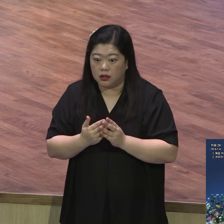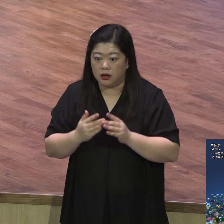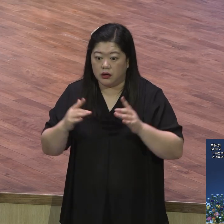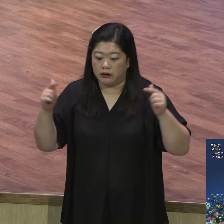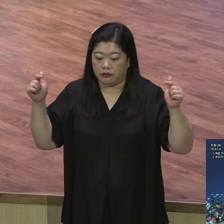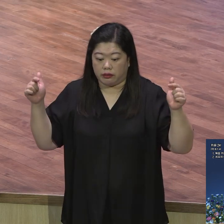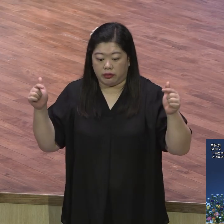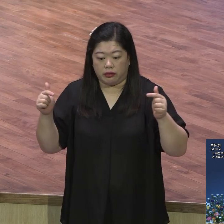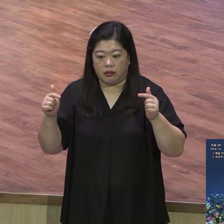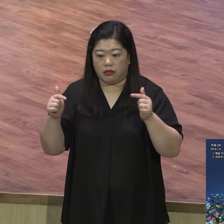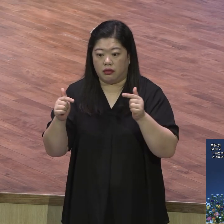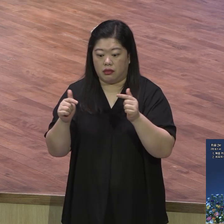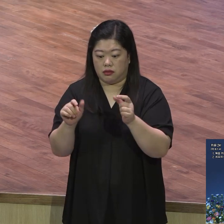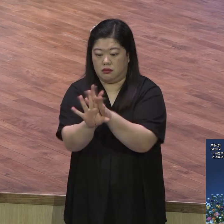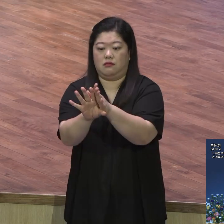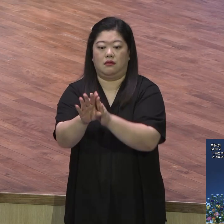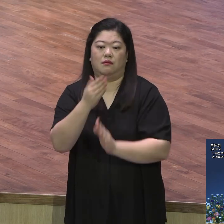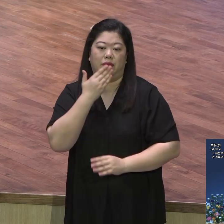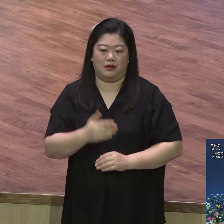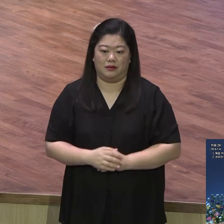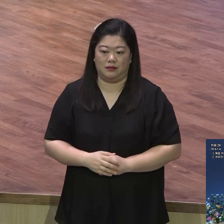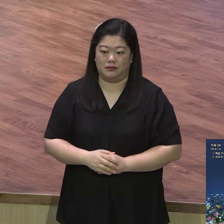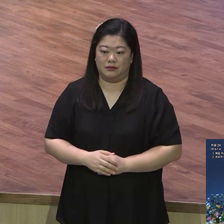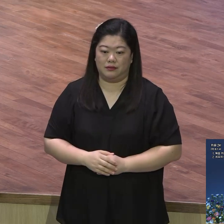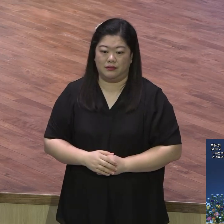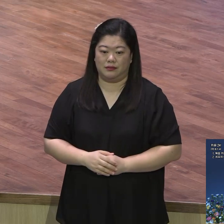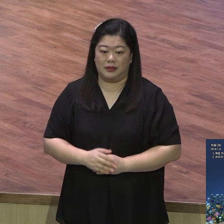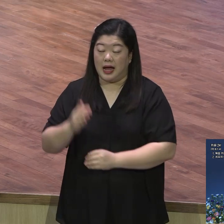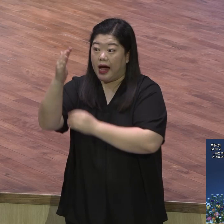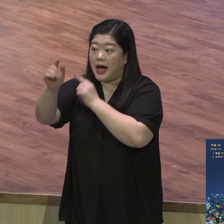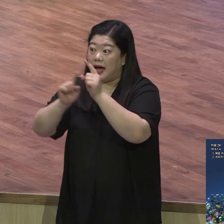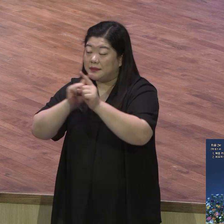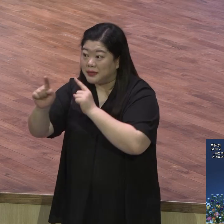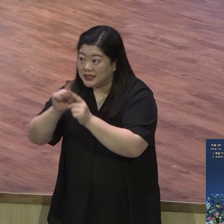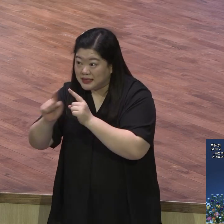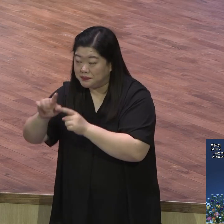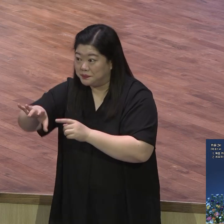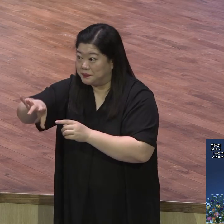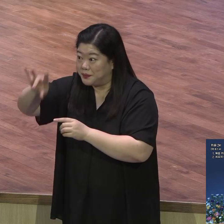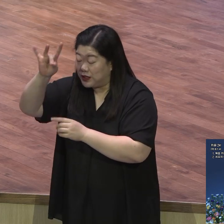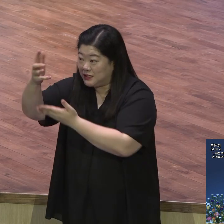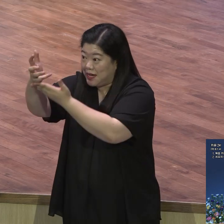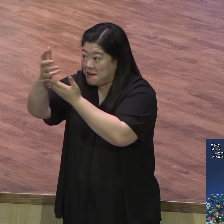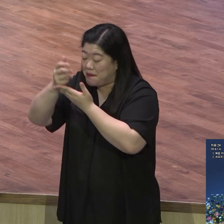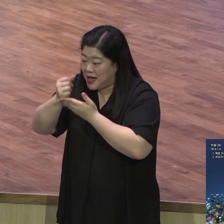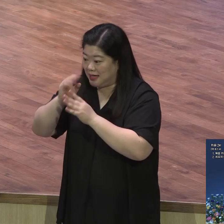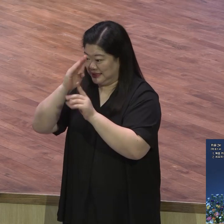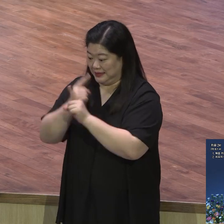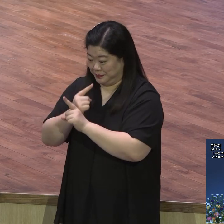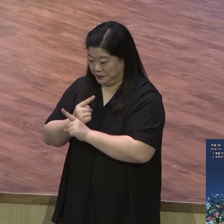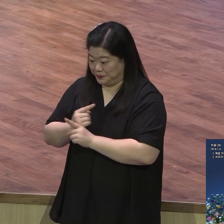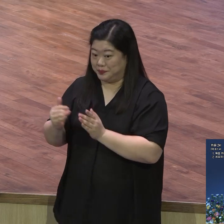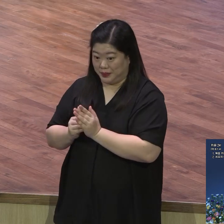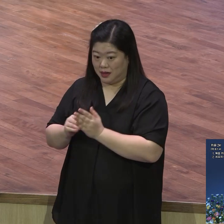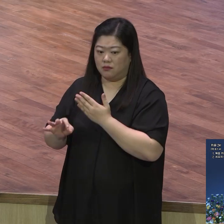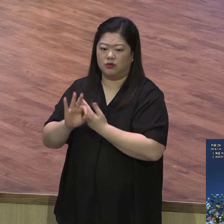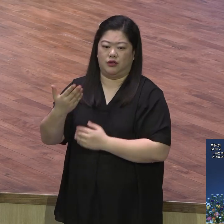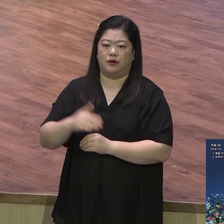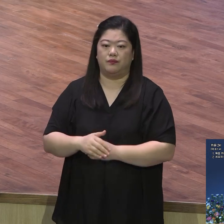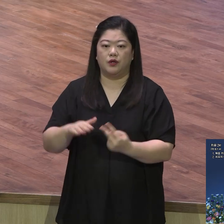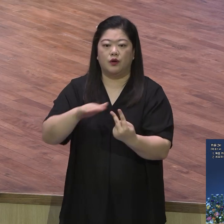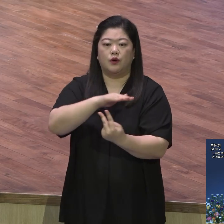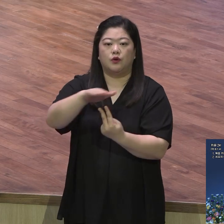들어가면 치유가 일어나서 우리가 말씀으로 치유받는 것이 우선되면 범사가 잘되게 되겠어요. 용한 1서 3장 2절에 뭐라 그랬습니까?